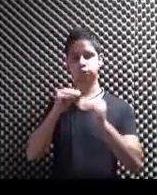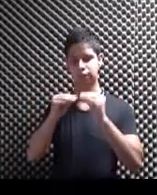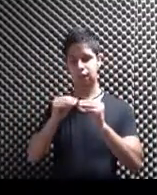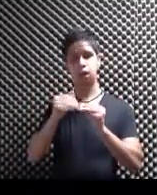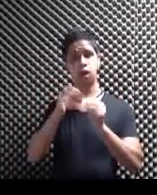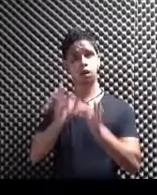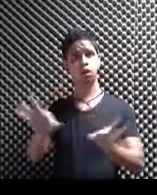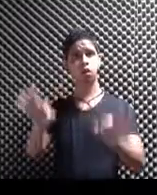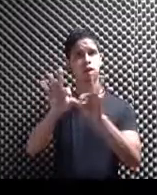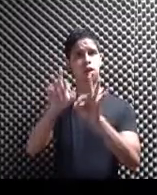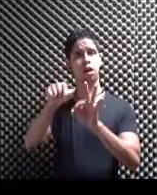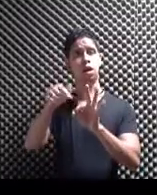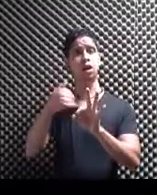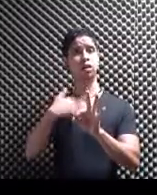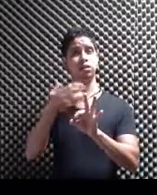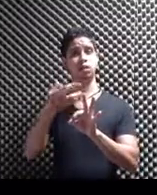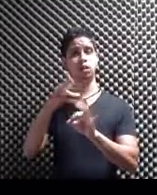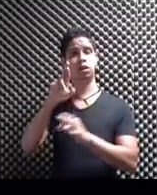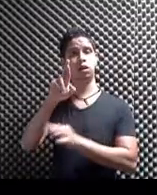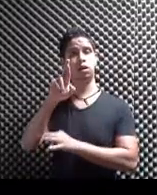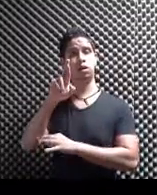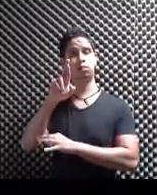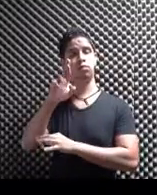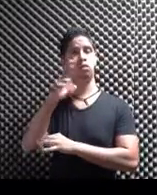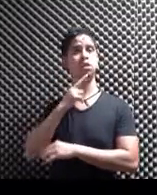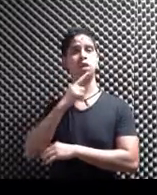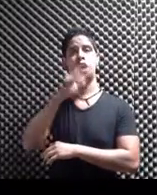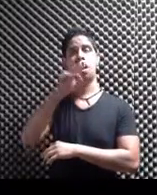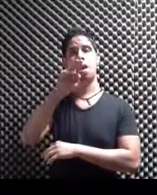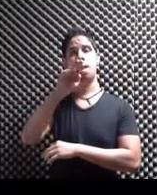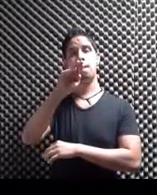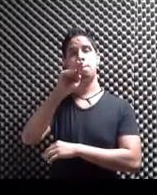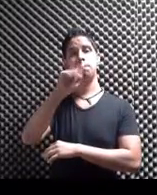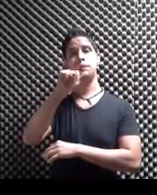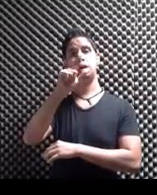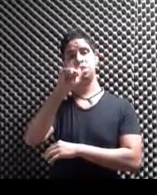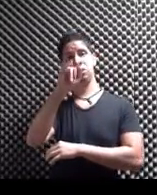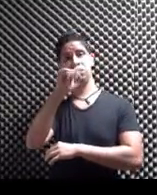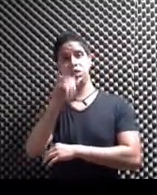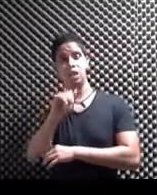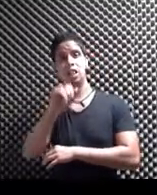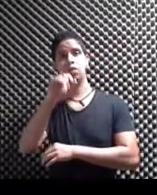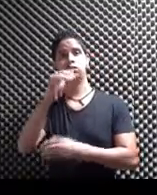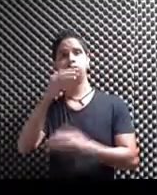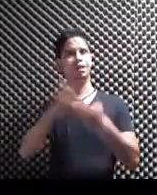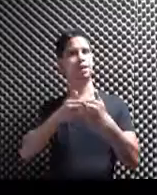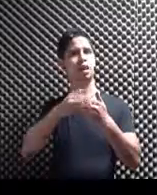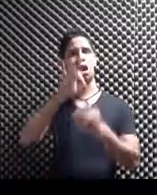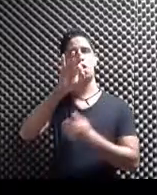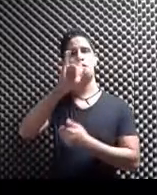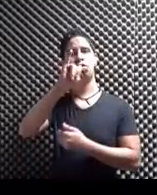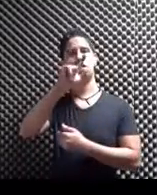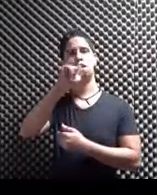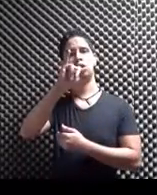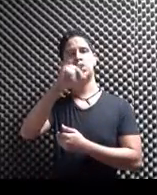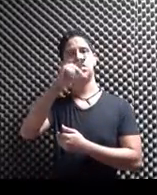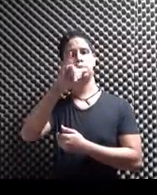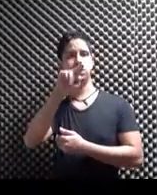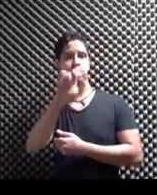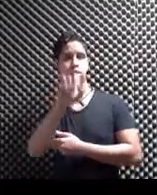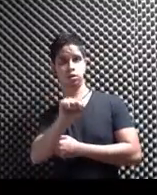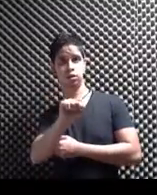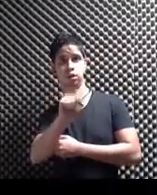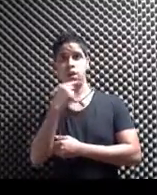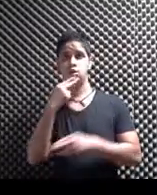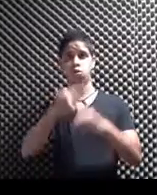El restaurante se llama Le Mitre en Manila, Filipinas. Y el muchacho sordo se llama, uno de los